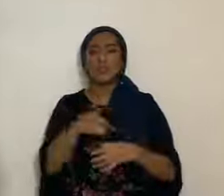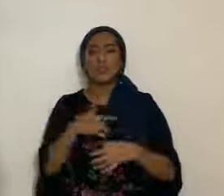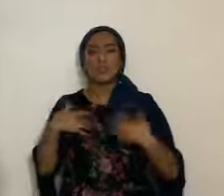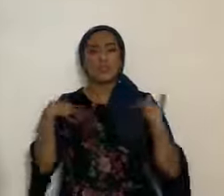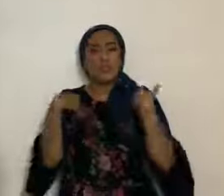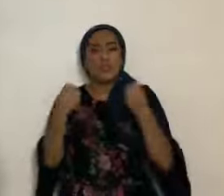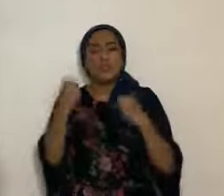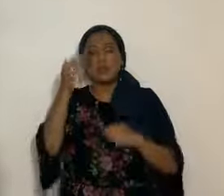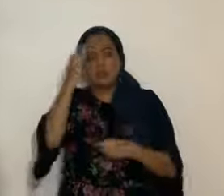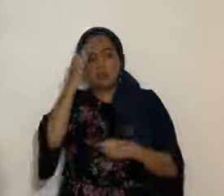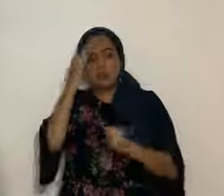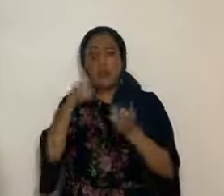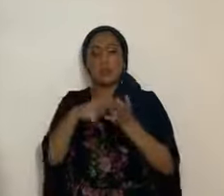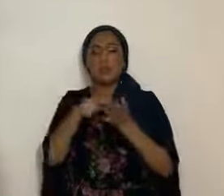sabiendo que fuimos tenidos por dignos